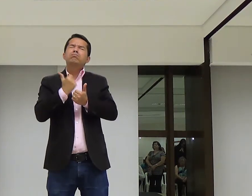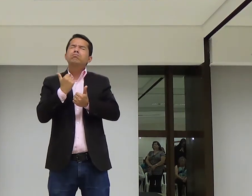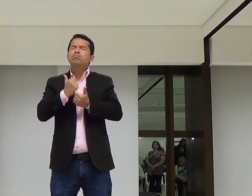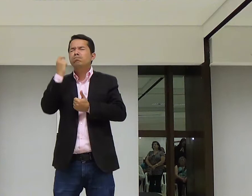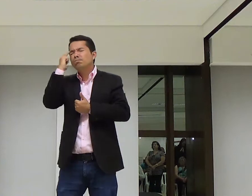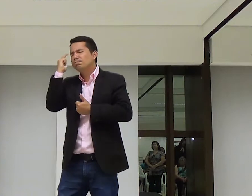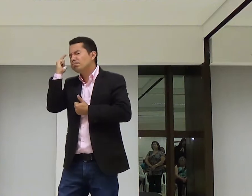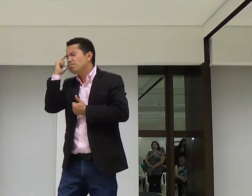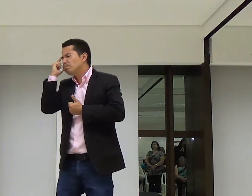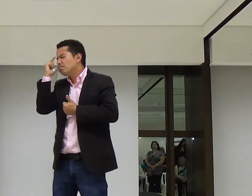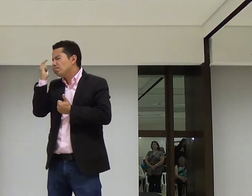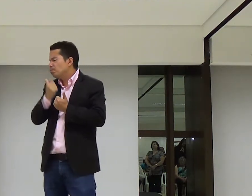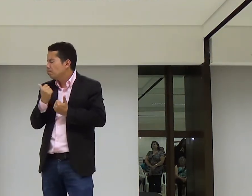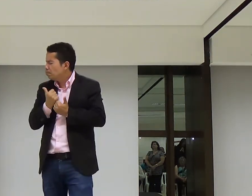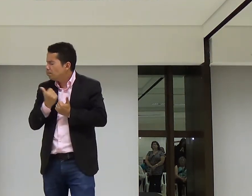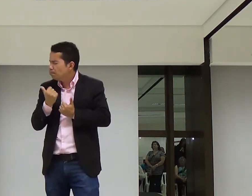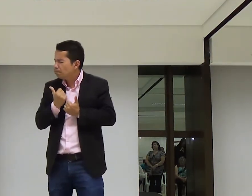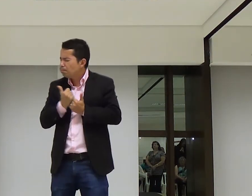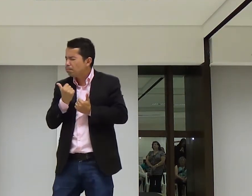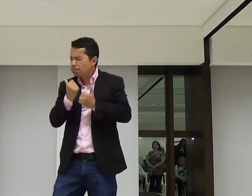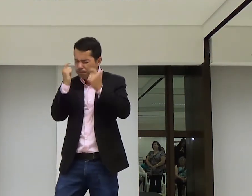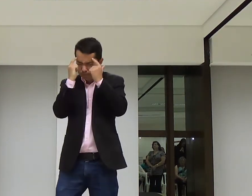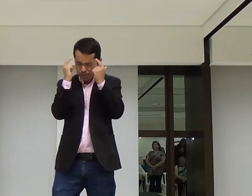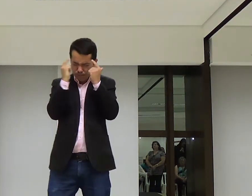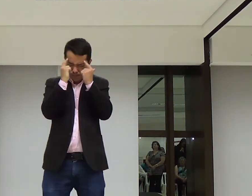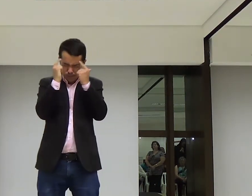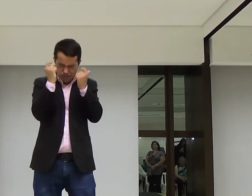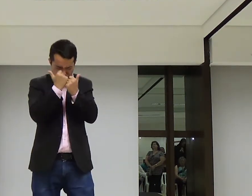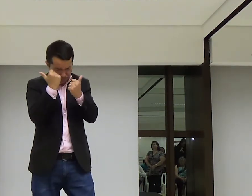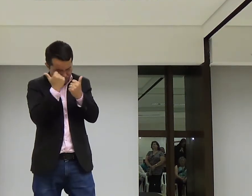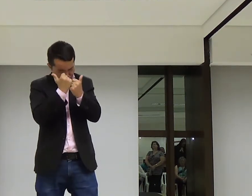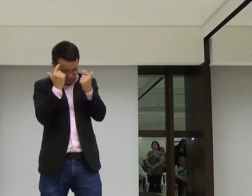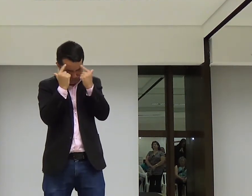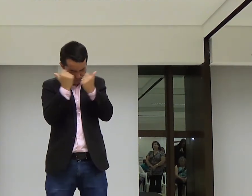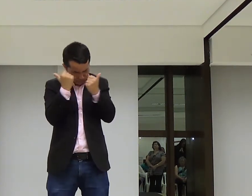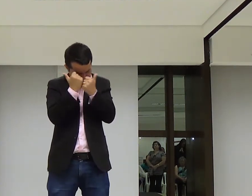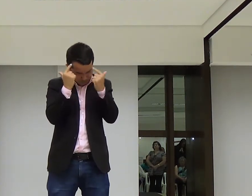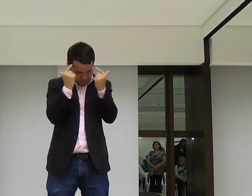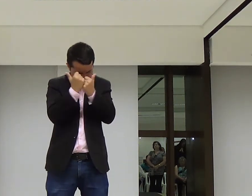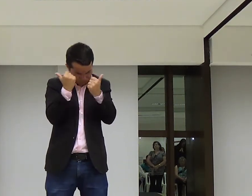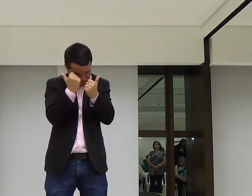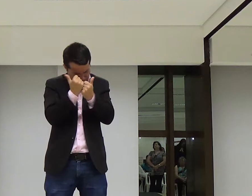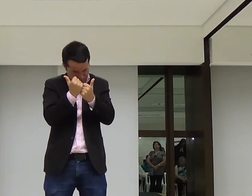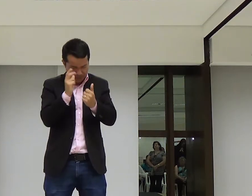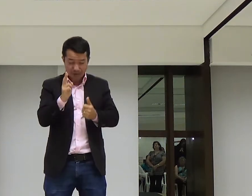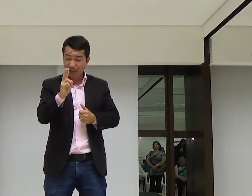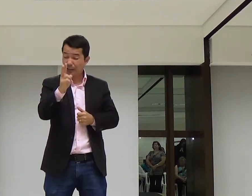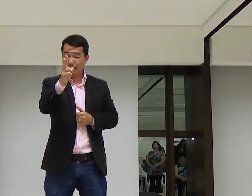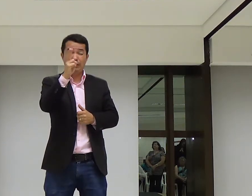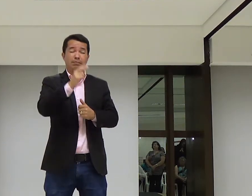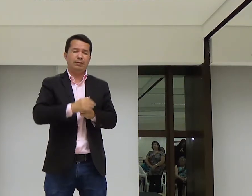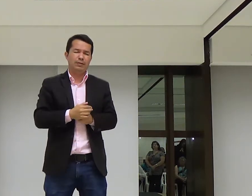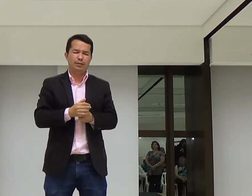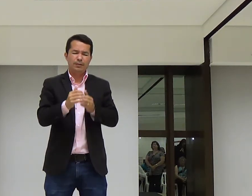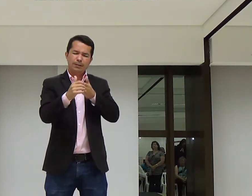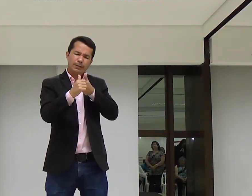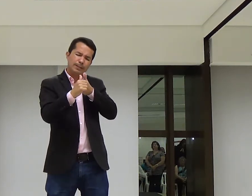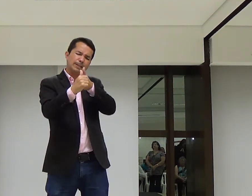nos mostra, nos ensina, nos ajuda, que ela sempre ocupe a nossa mente o tempo